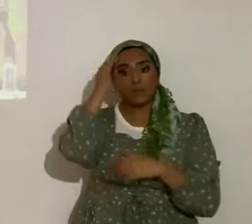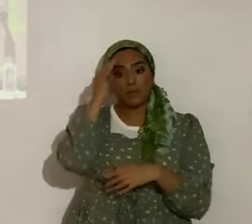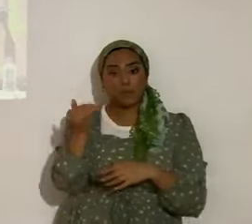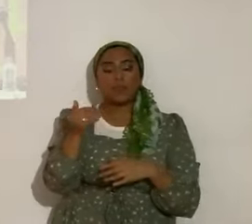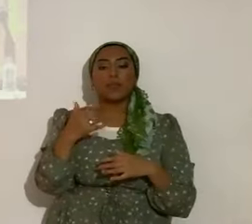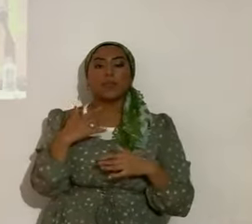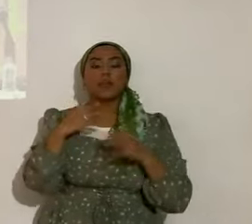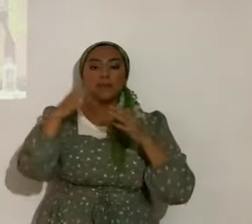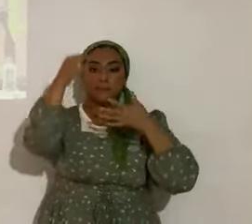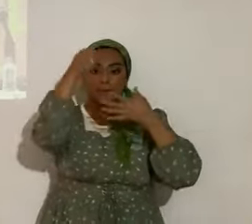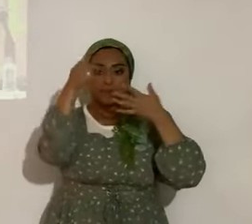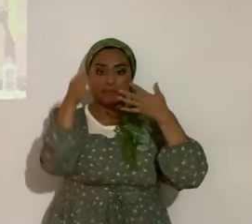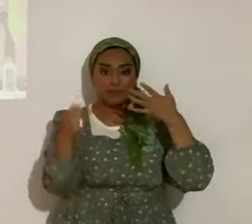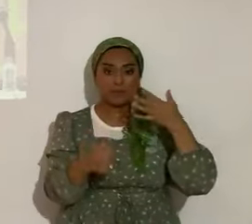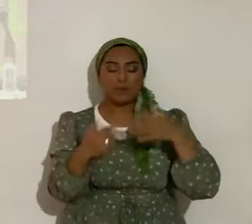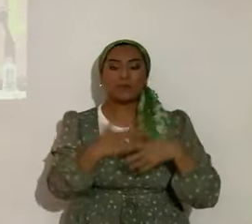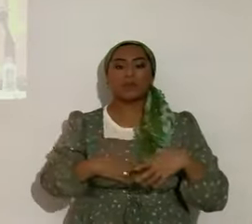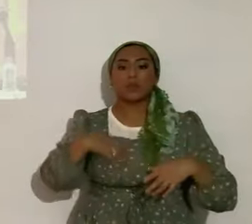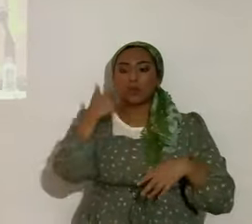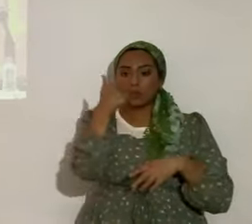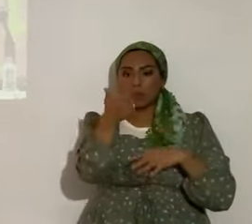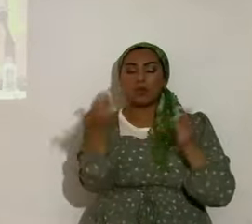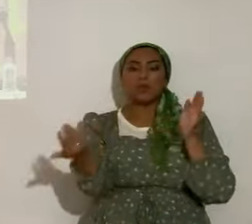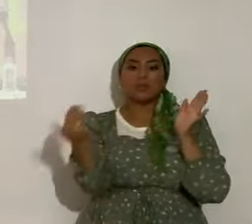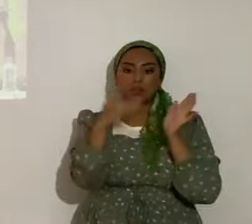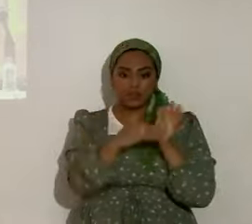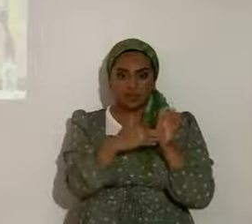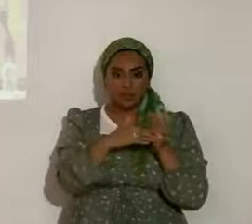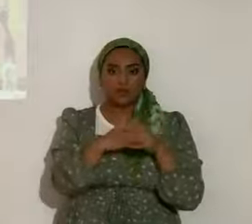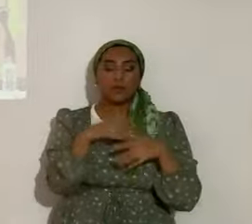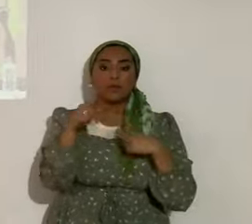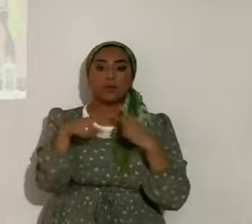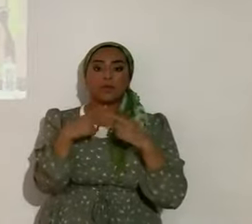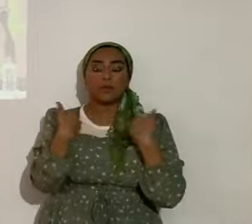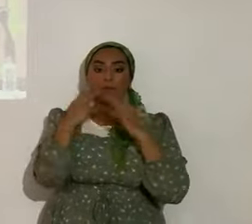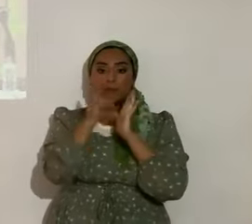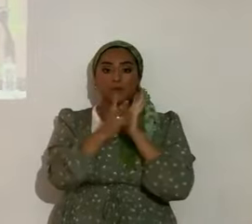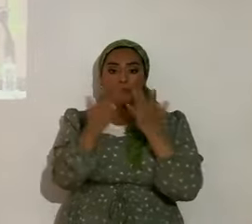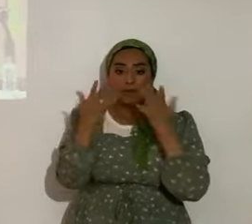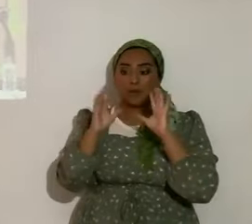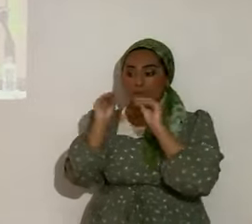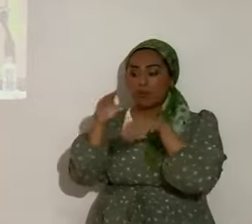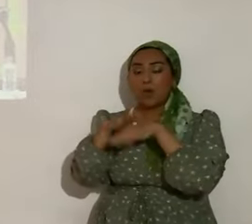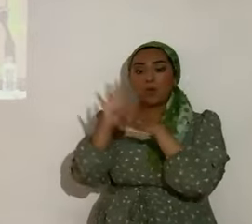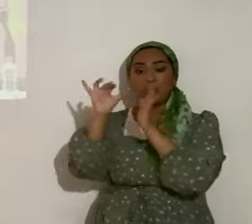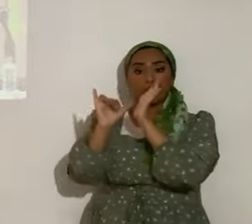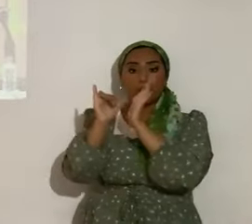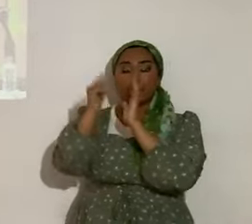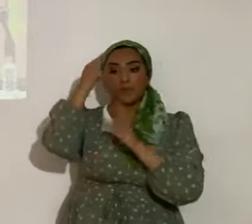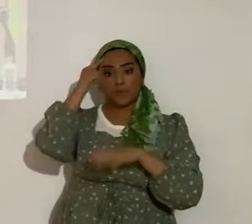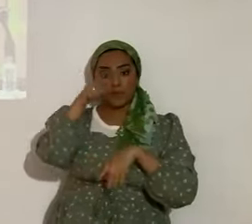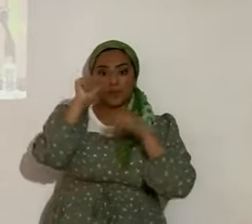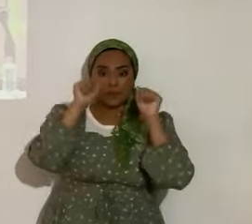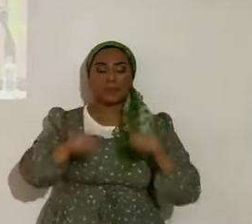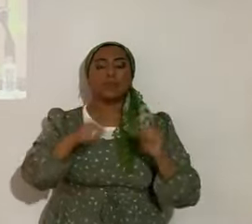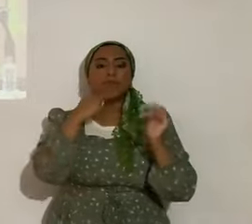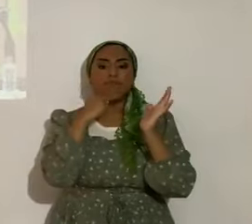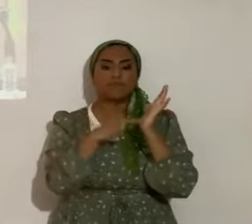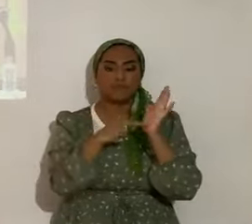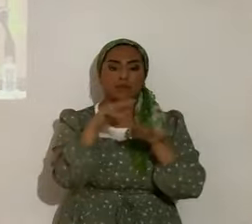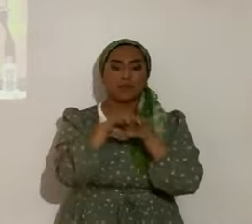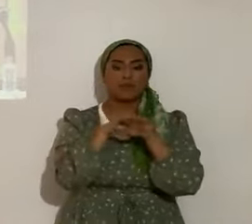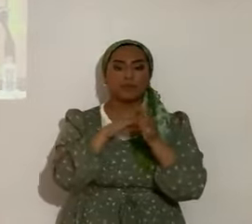estos conceptos, si tú quieres, vuélvelos a repetir. Sí, una vez que ya esté subido el video a YouTube, para que tú anotes en